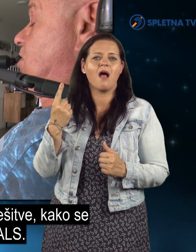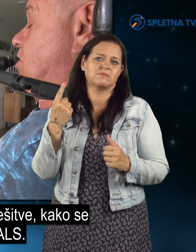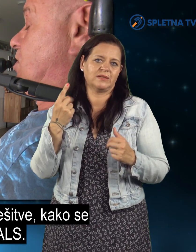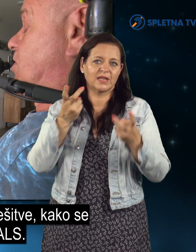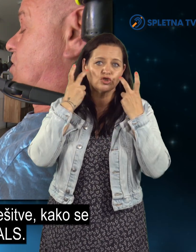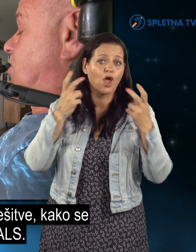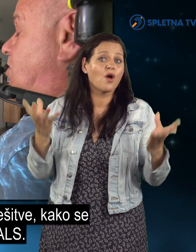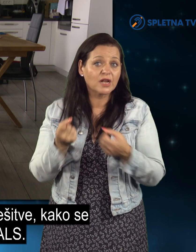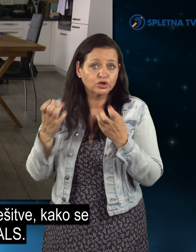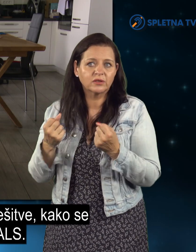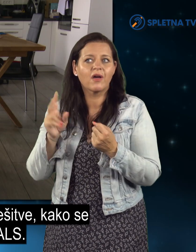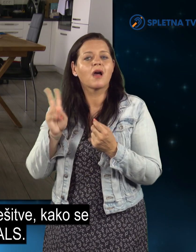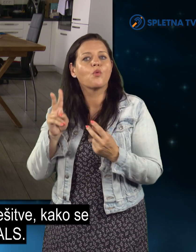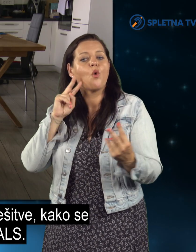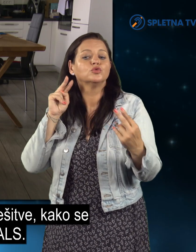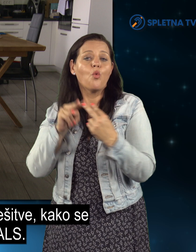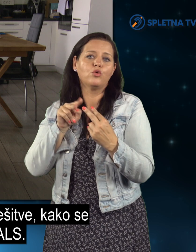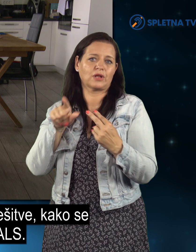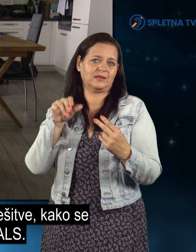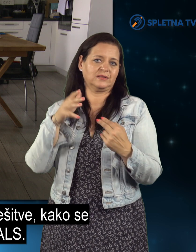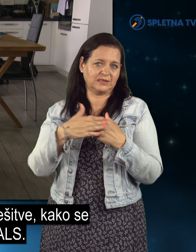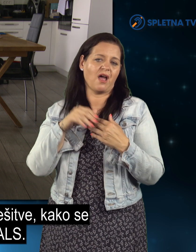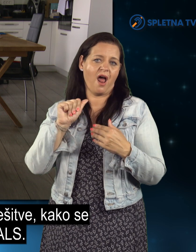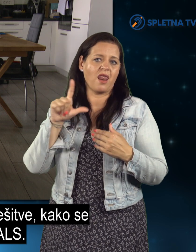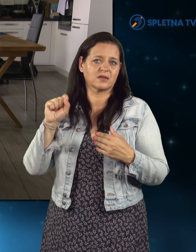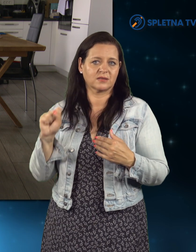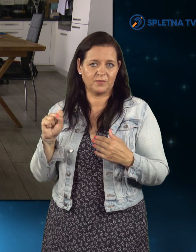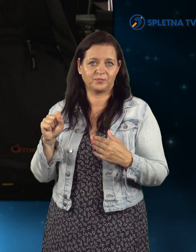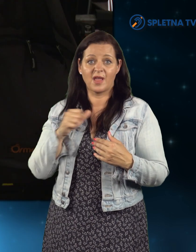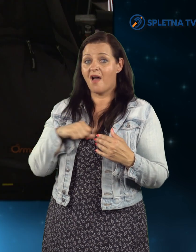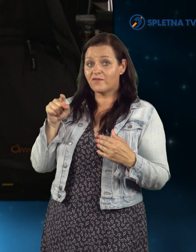Bolniki sami iščejo rešitve, kako se soočati z ALS.